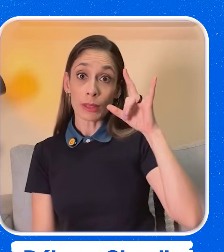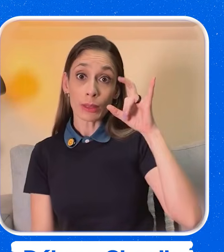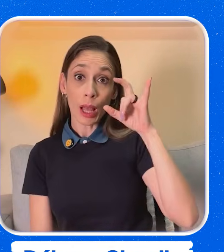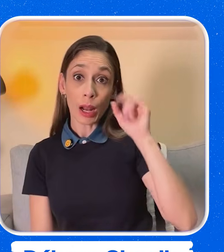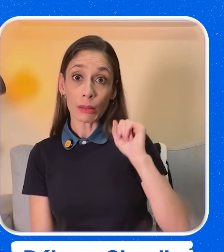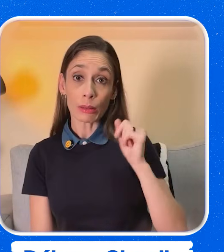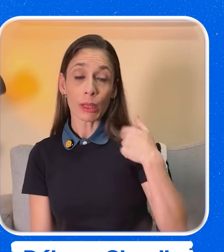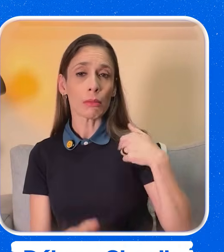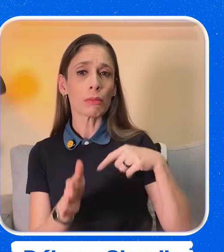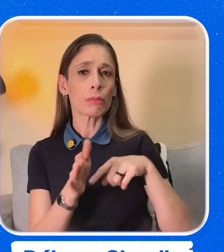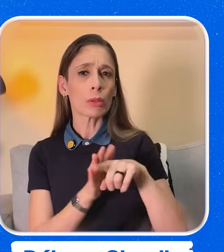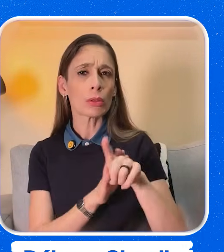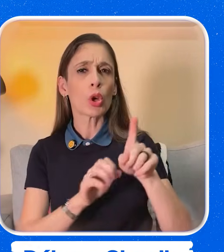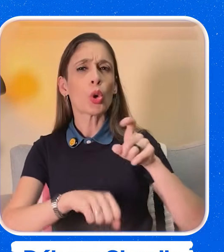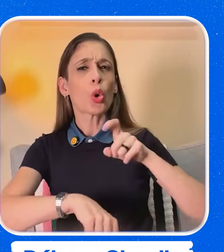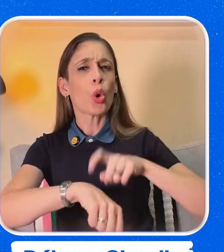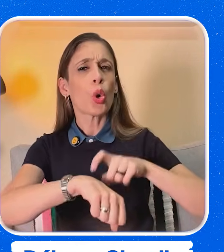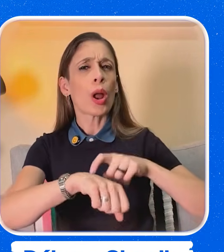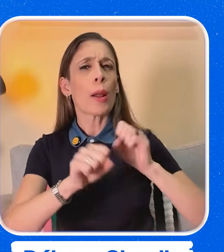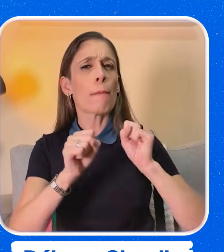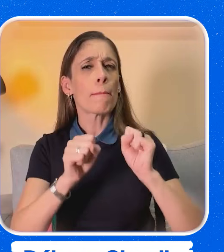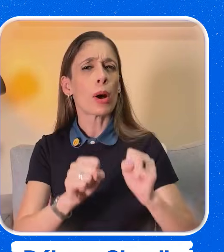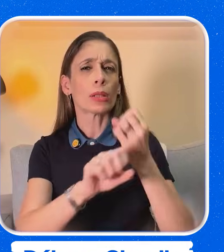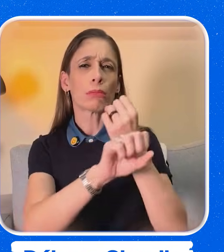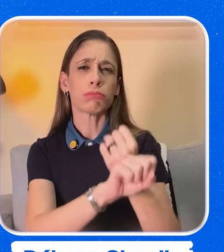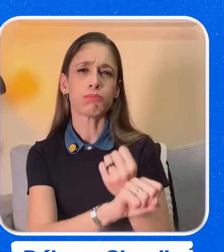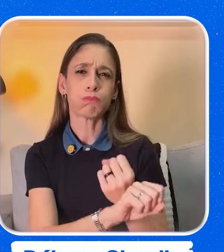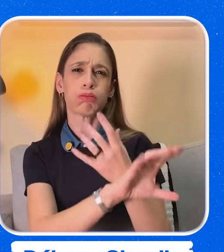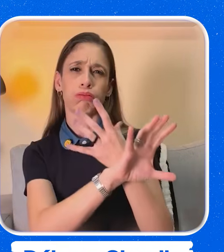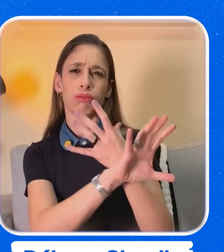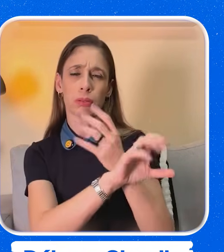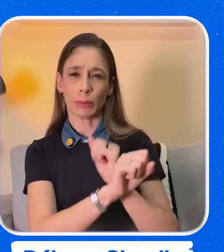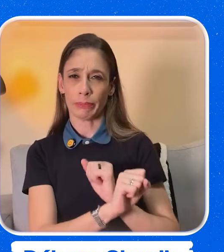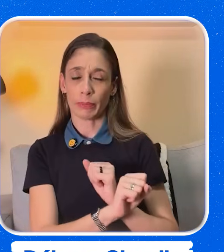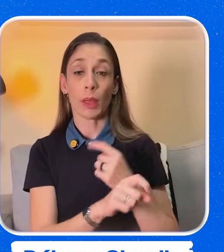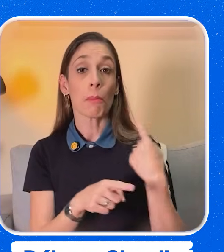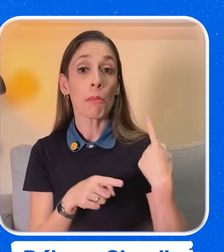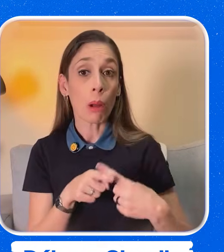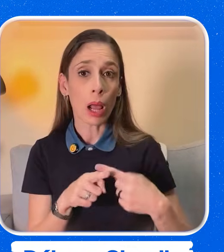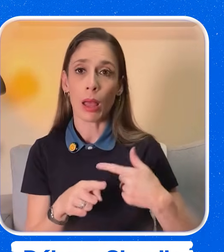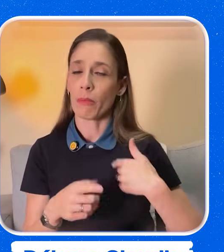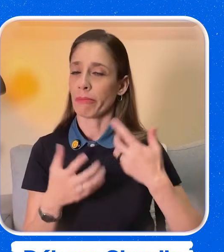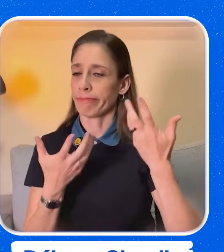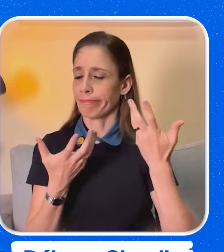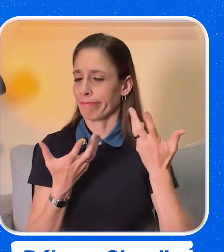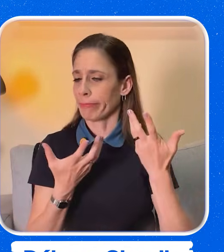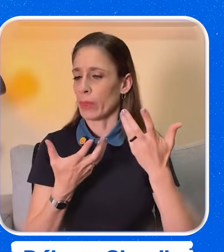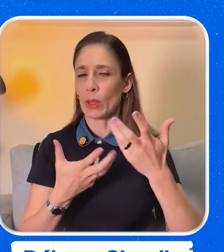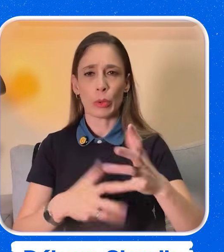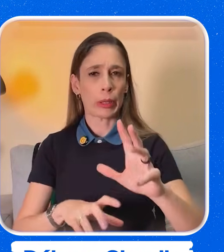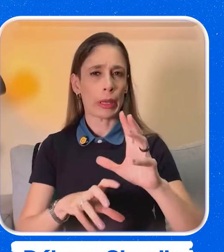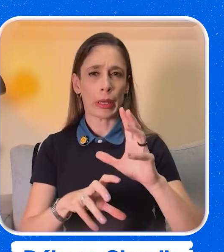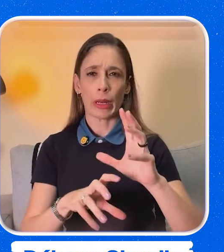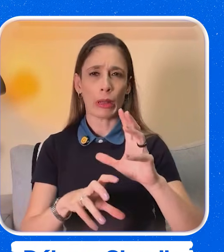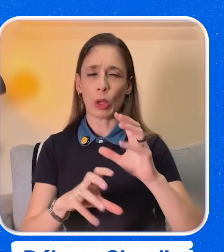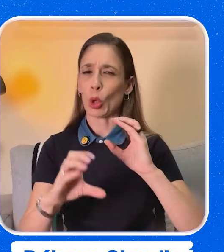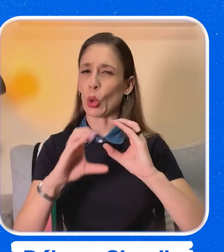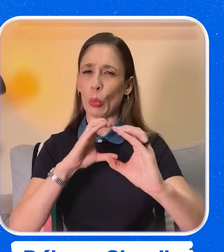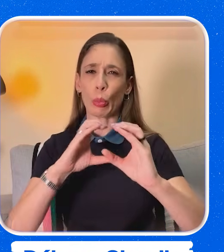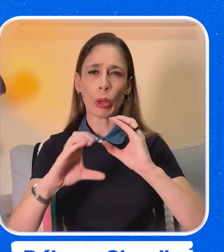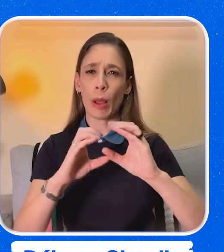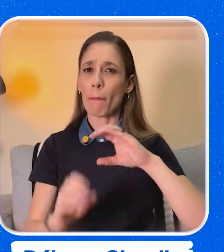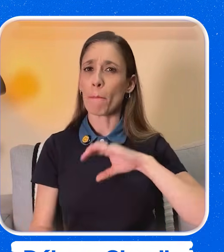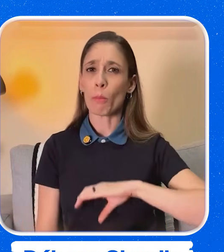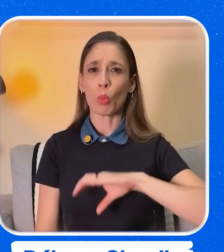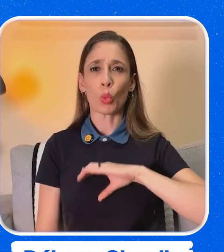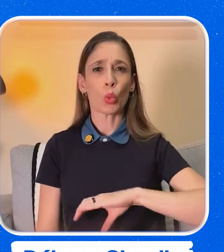pode fazer uma videochamada comigo? Porque eu me recuso a fazer essa comunicação em língua portuguesa, né?